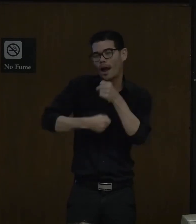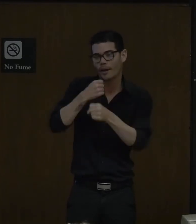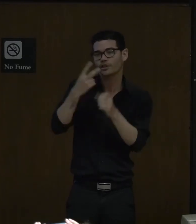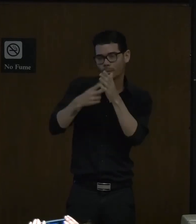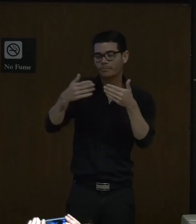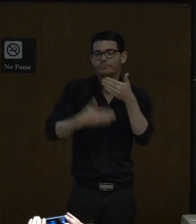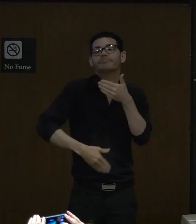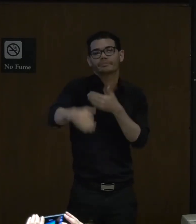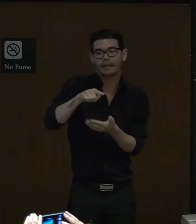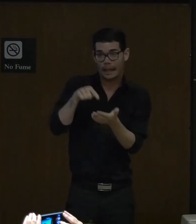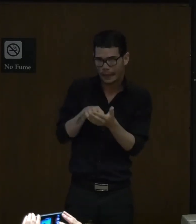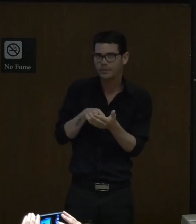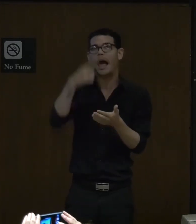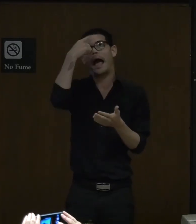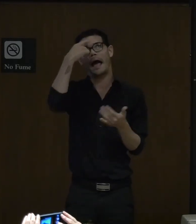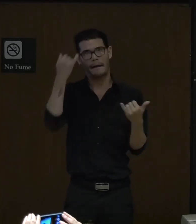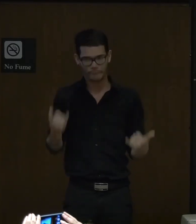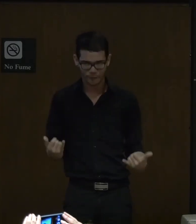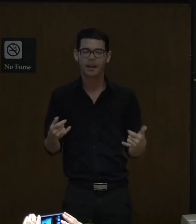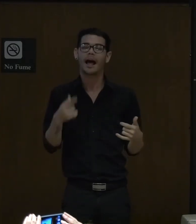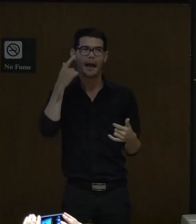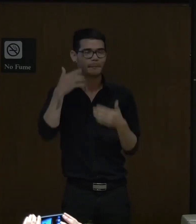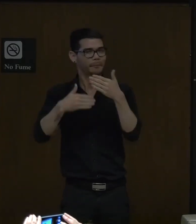dos piezas. La